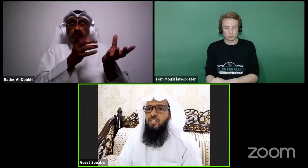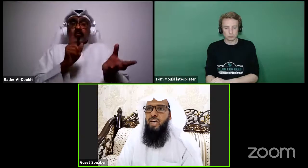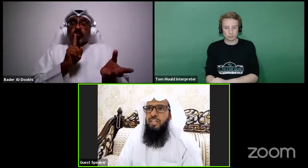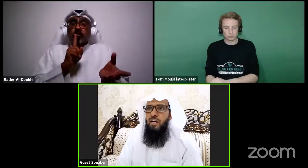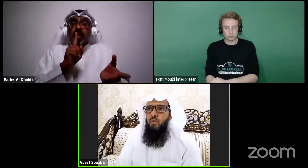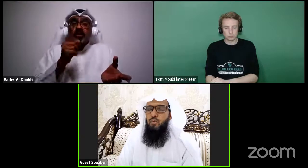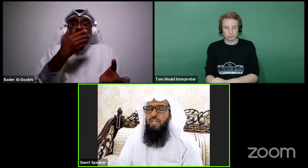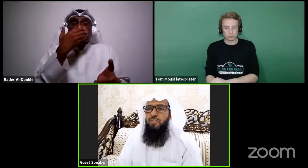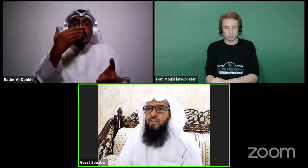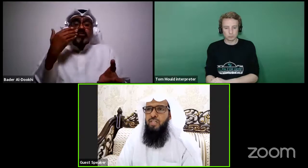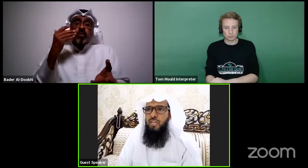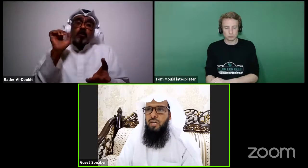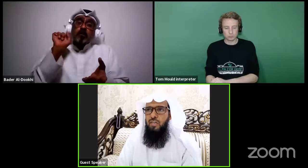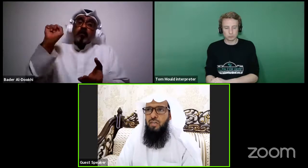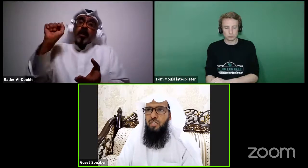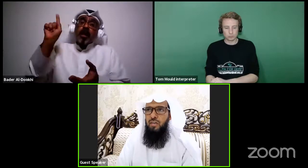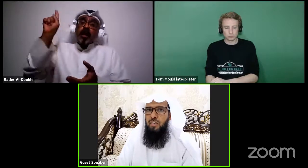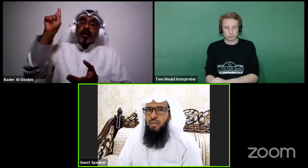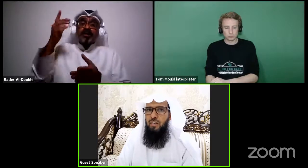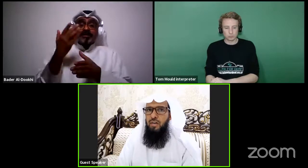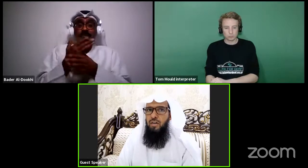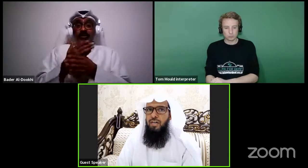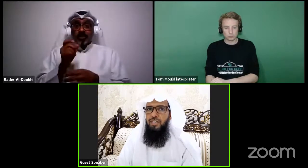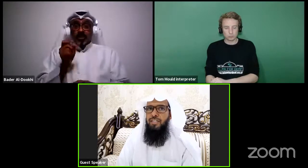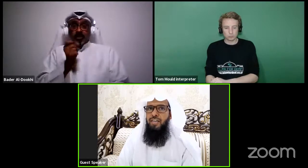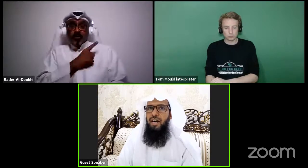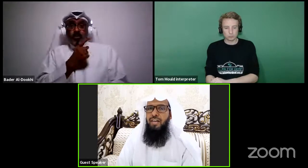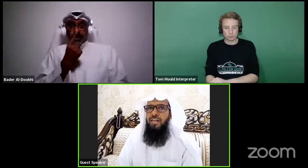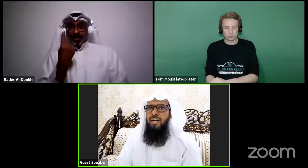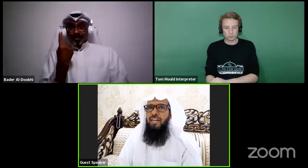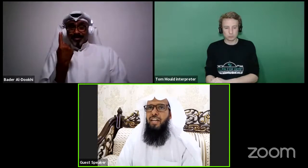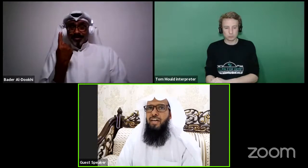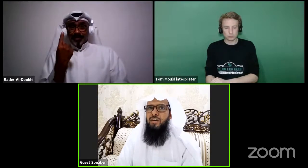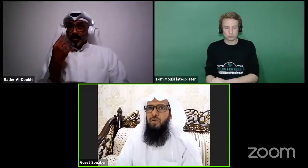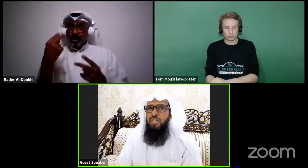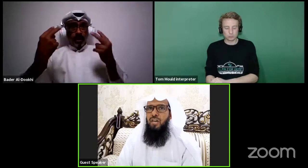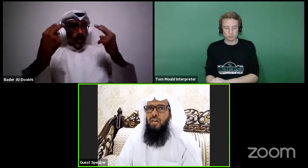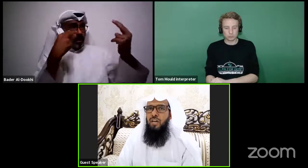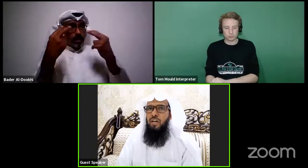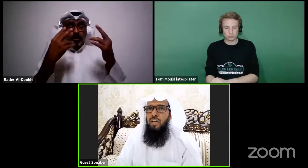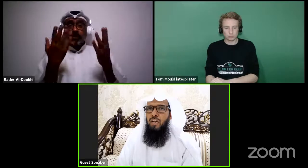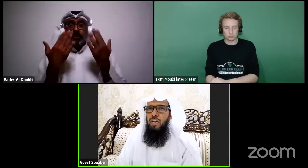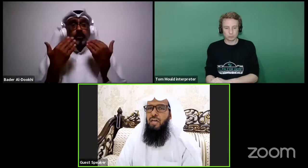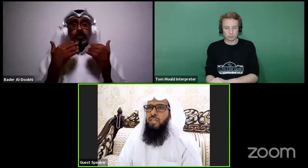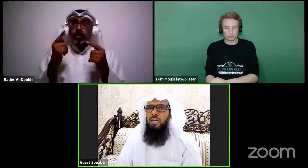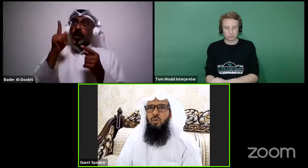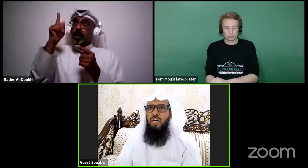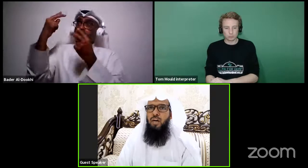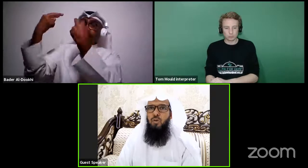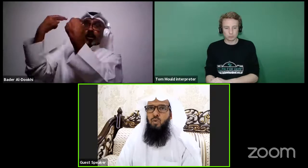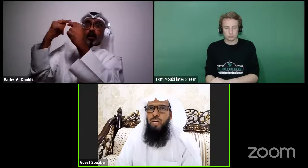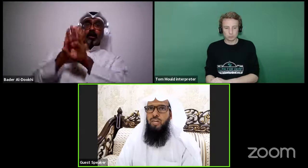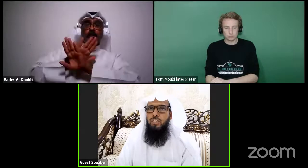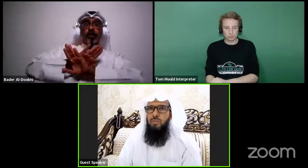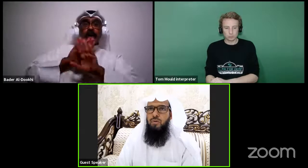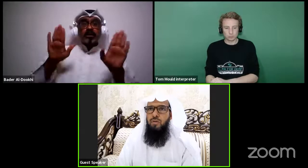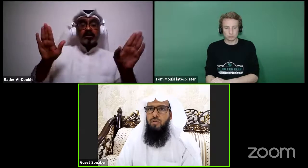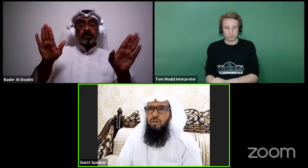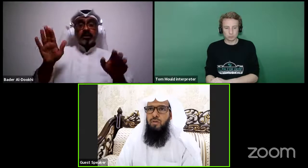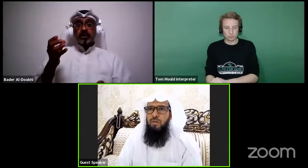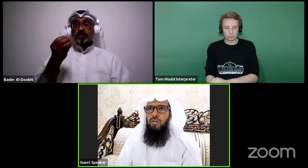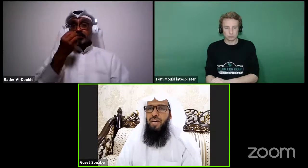لأن الإنسان يخلو بنفسه لا يطلع عليه إلا الله عز وجل، لكنه لا يأكل ولا